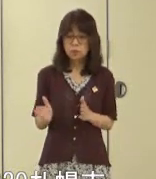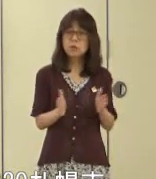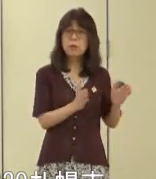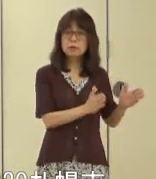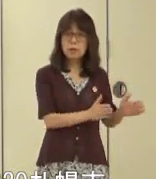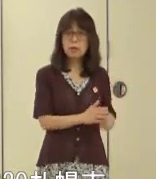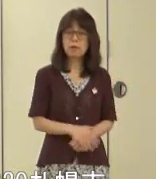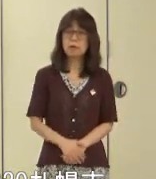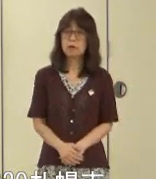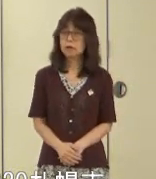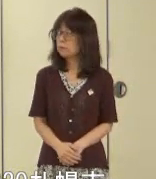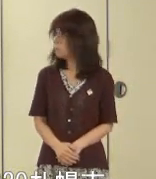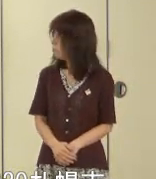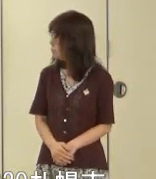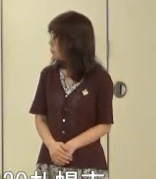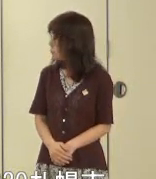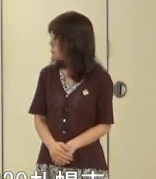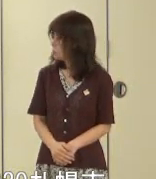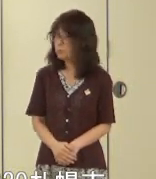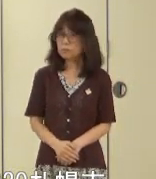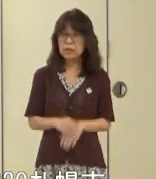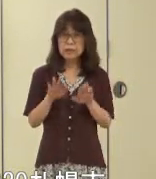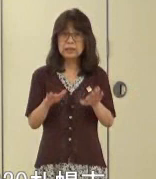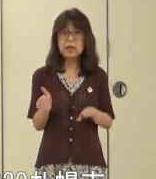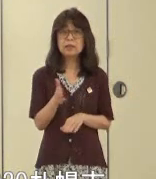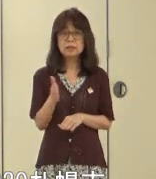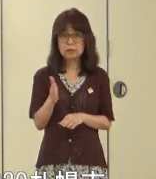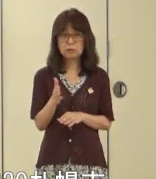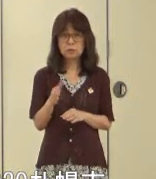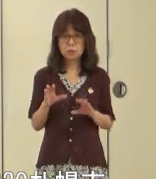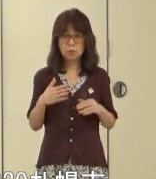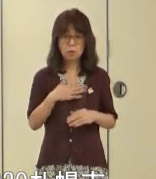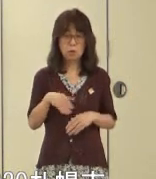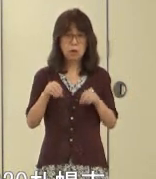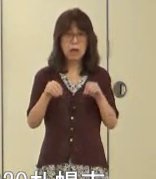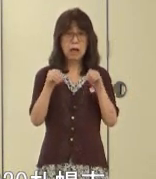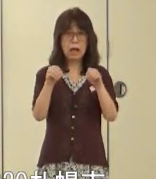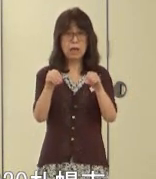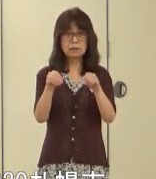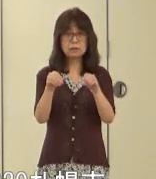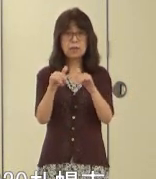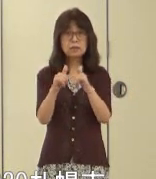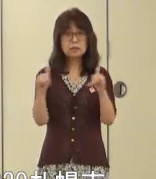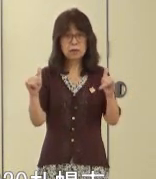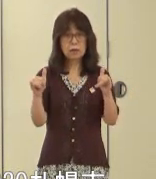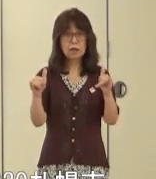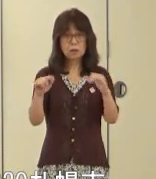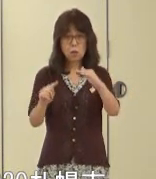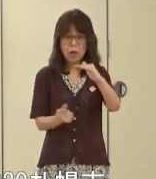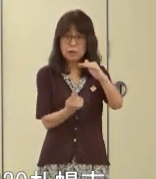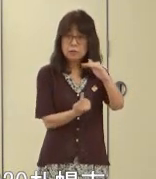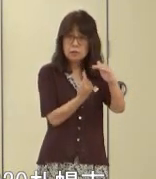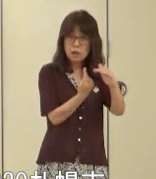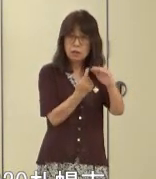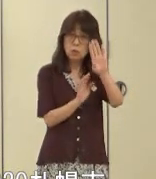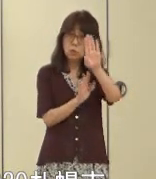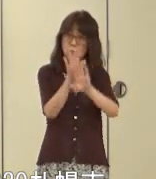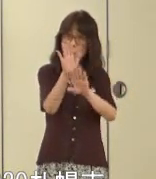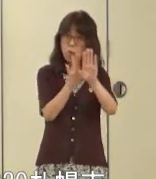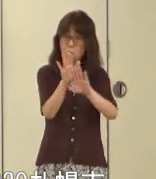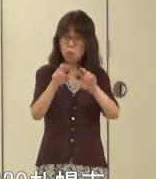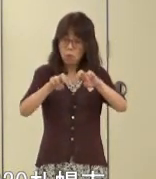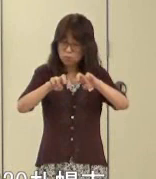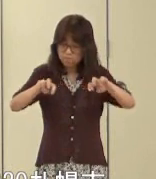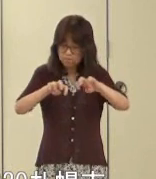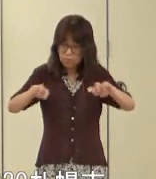して、まあ、最近の感染者の発生動向を分析をしたところであり